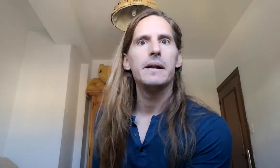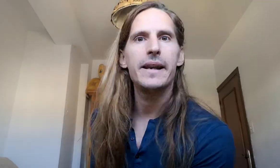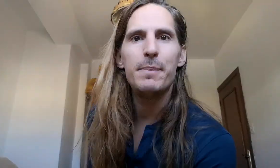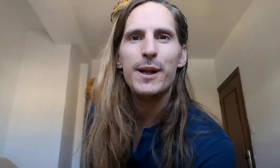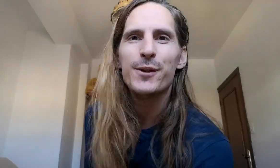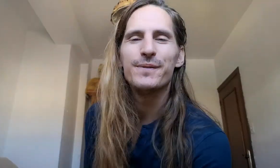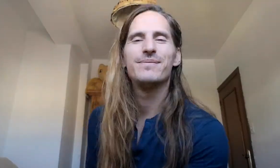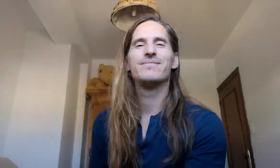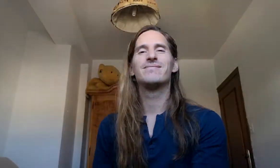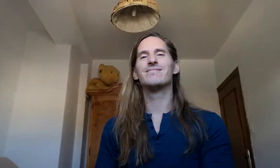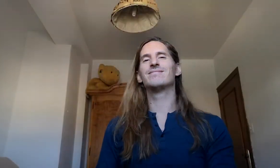Repito.